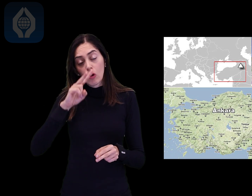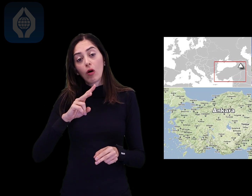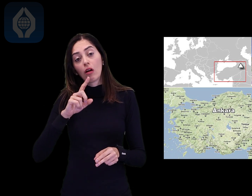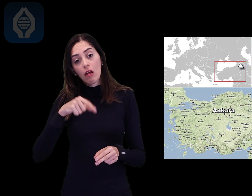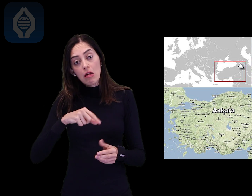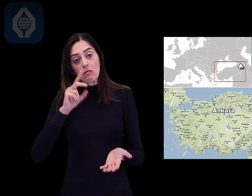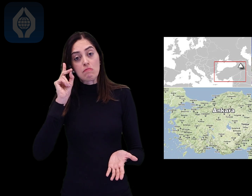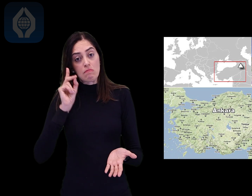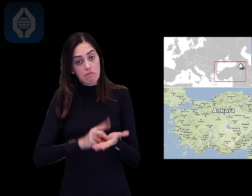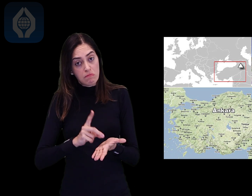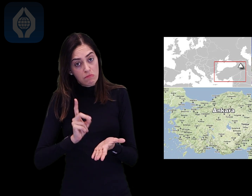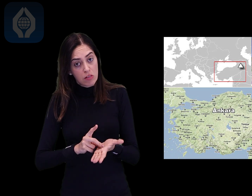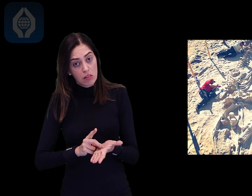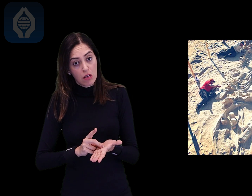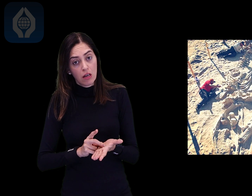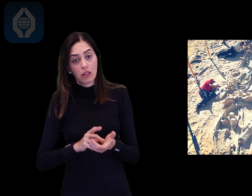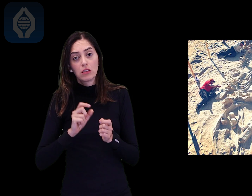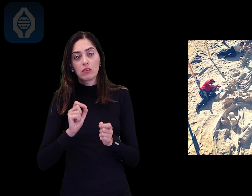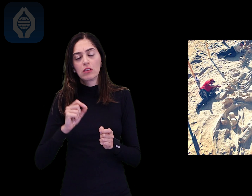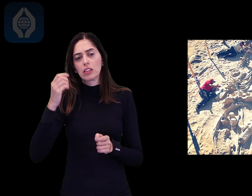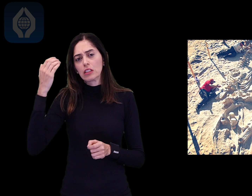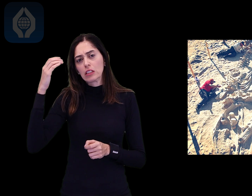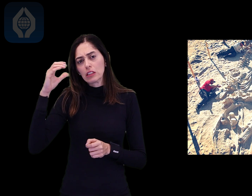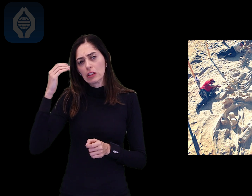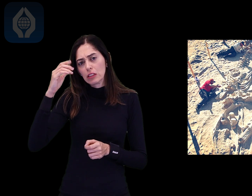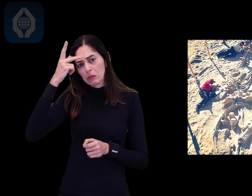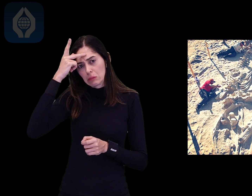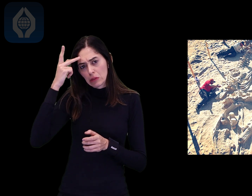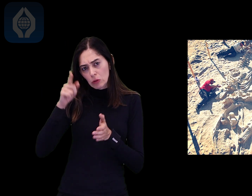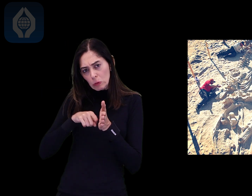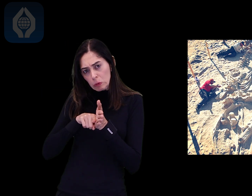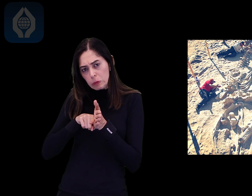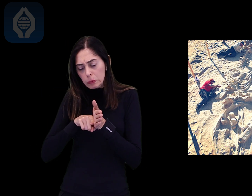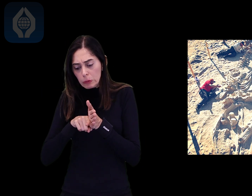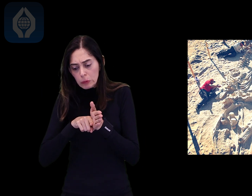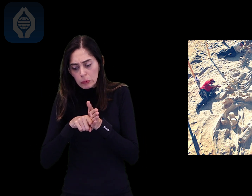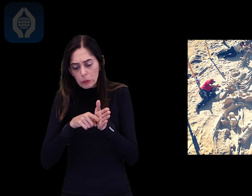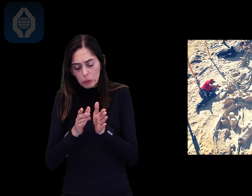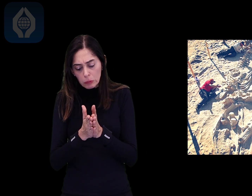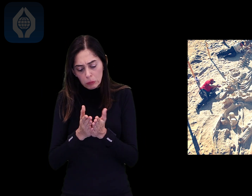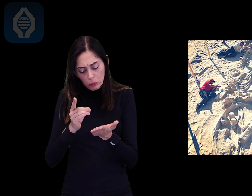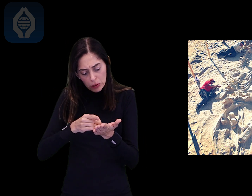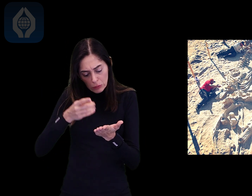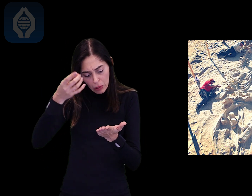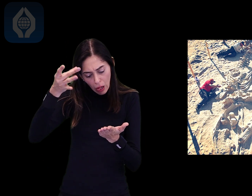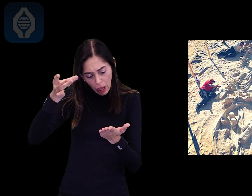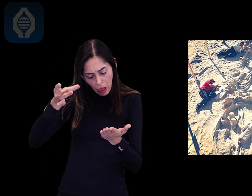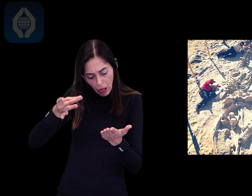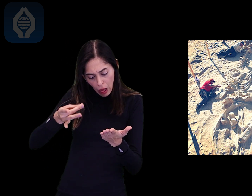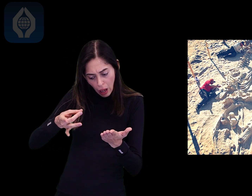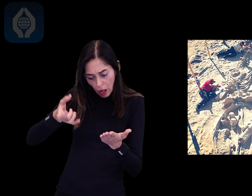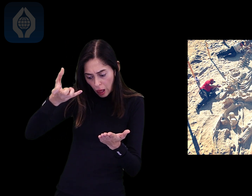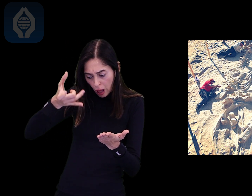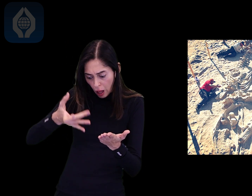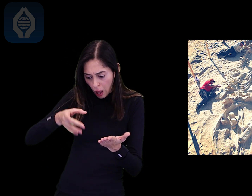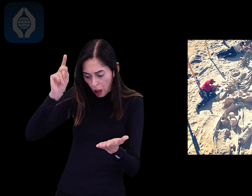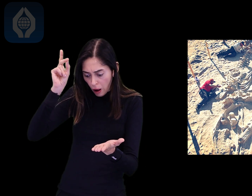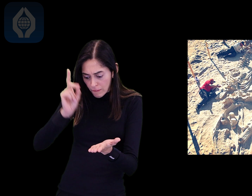é verdadeira. Muitos cientistas agora veem que o relato bíblico do dilúvio é